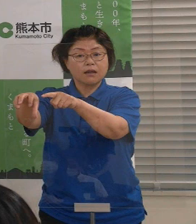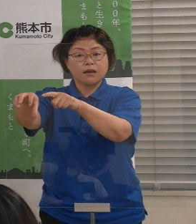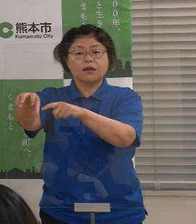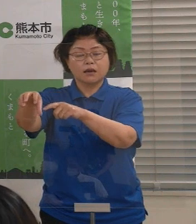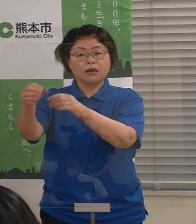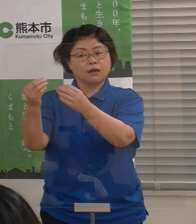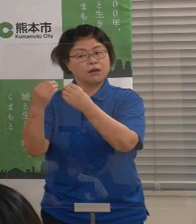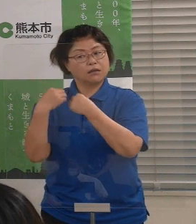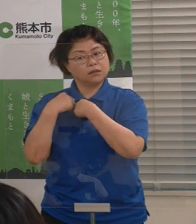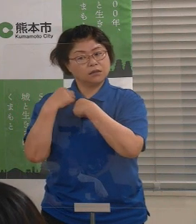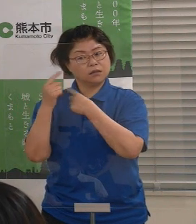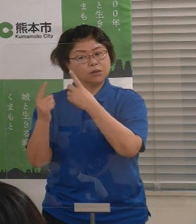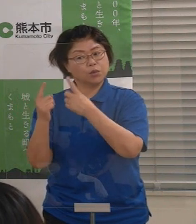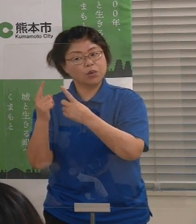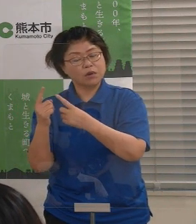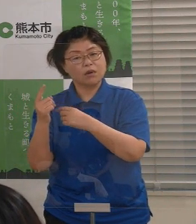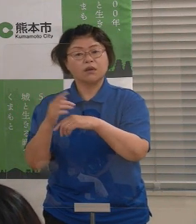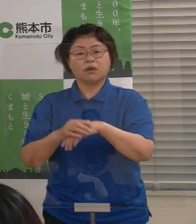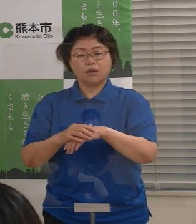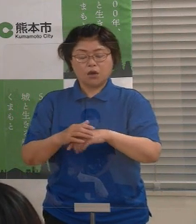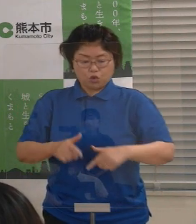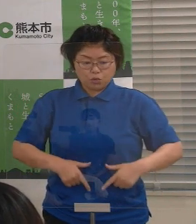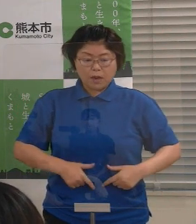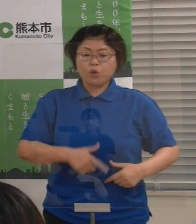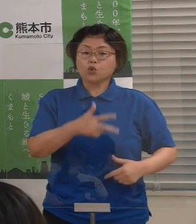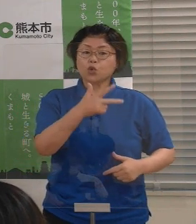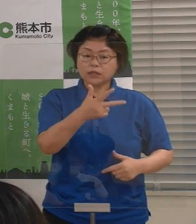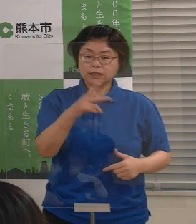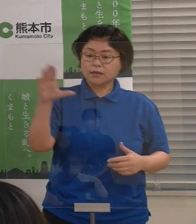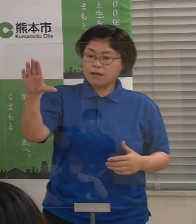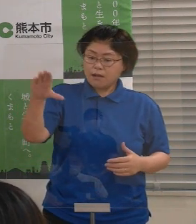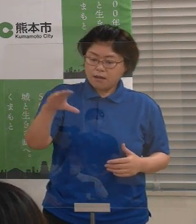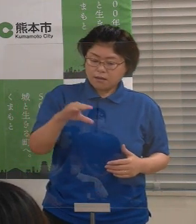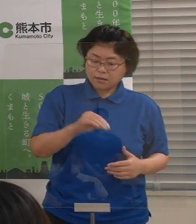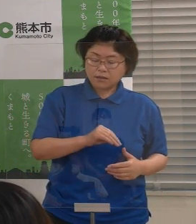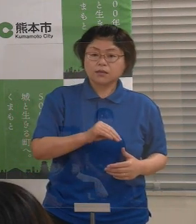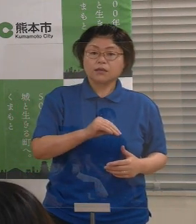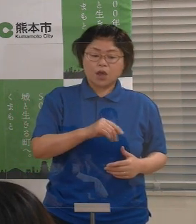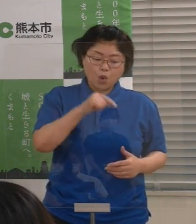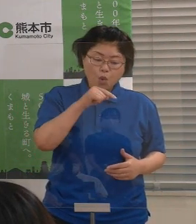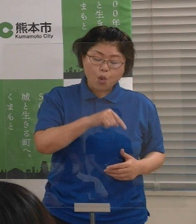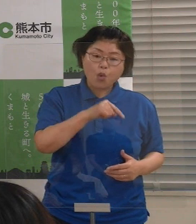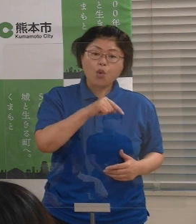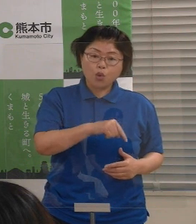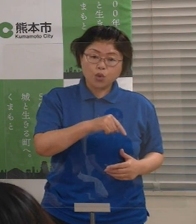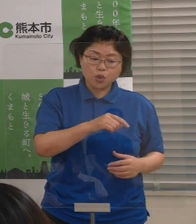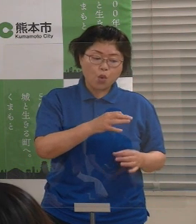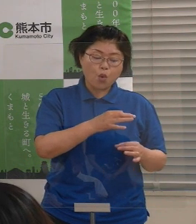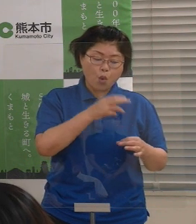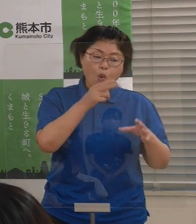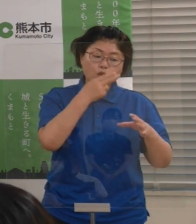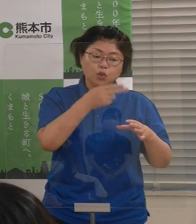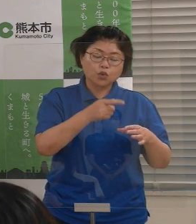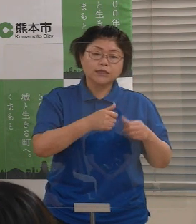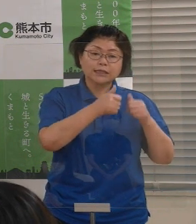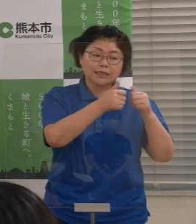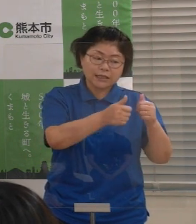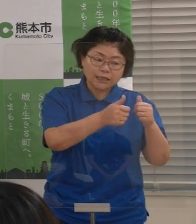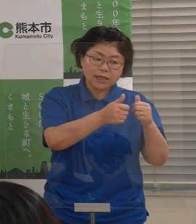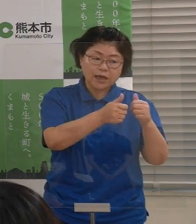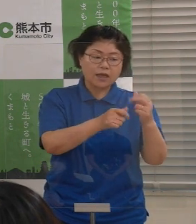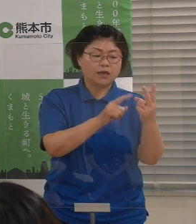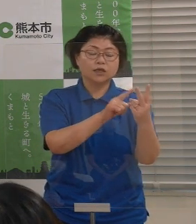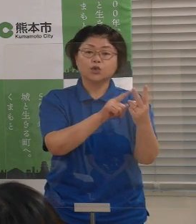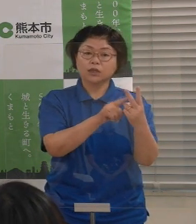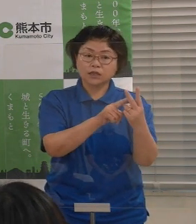感染したとかそういうのではなくて、熊本市内に帰った後で、熊本市の飲食店で感染して、